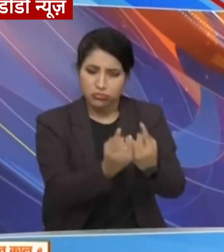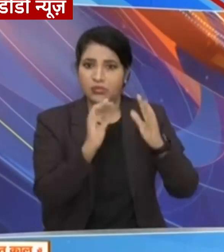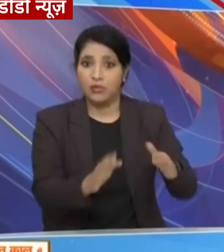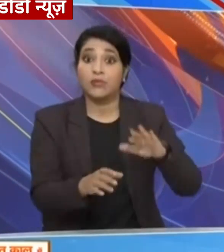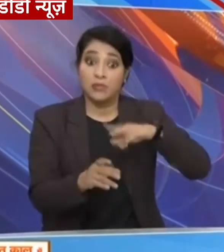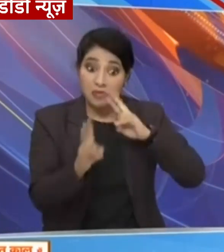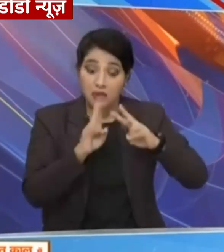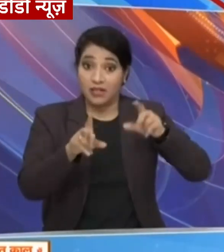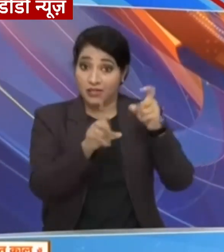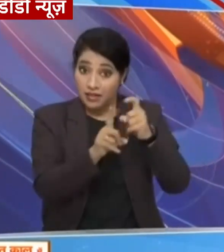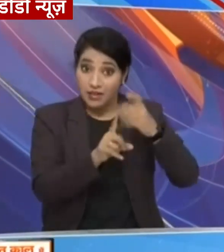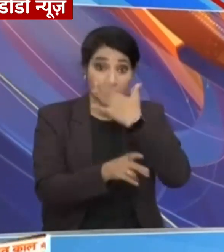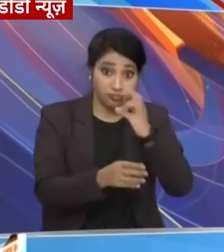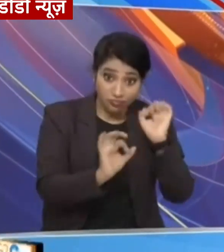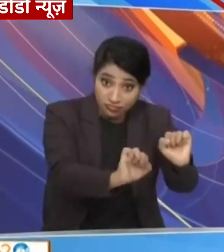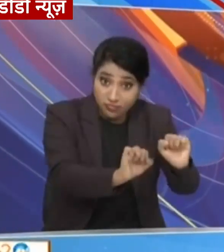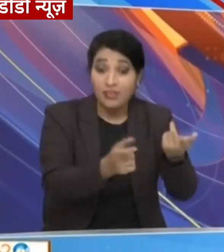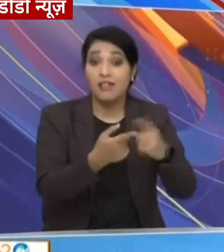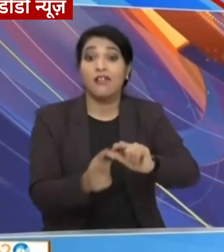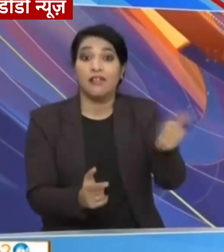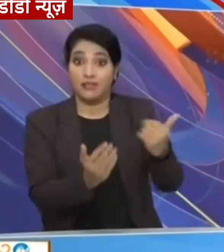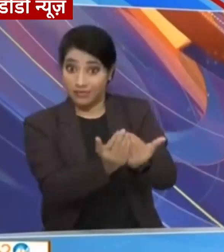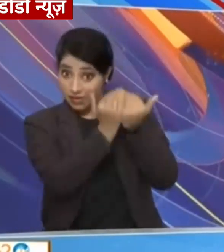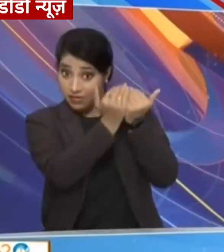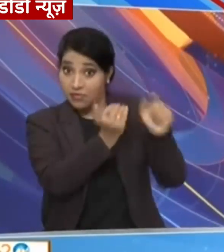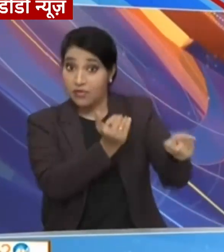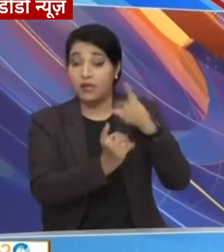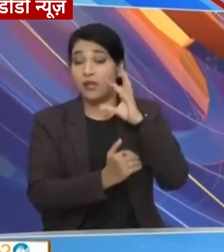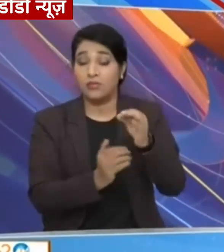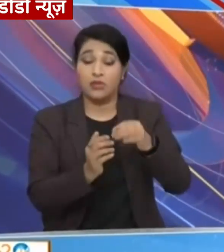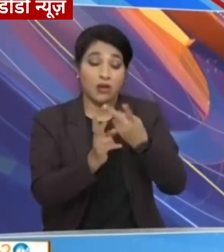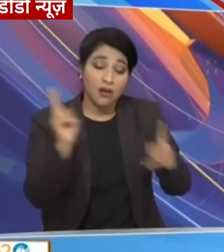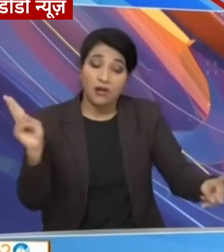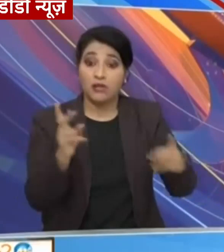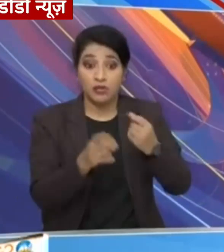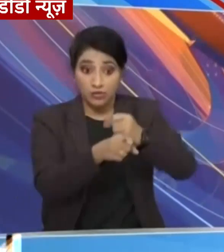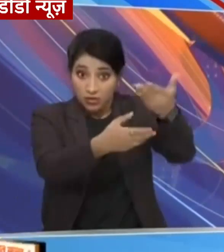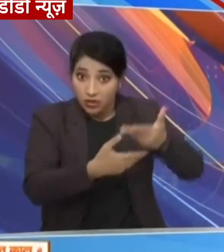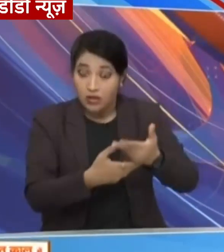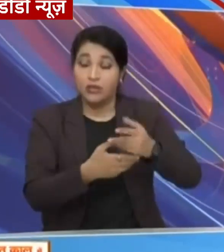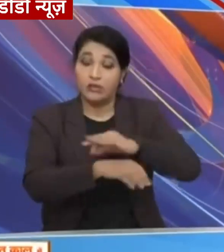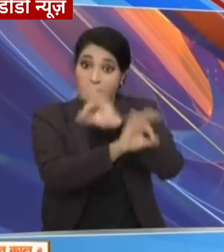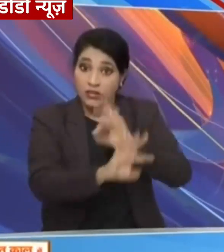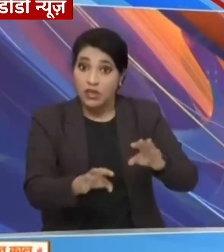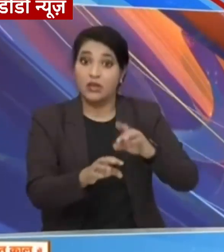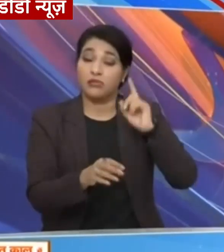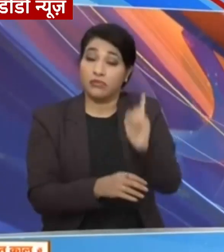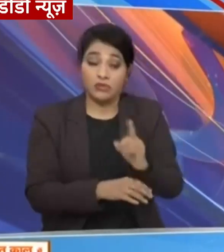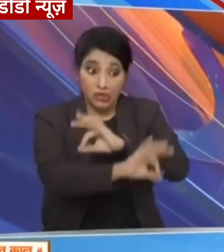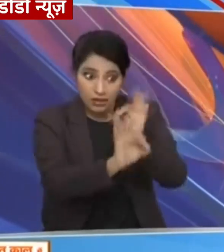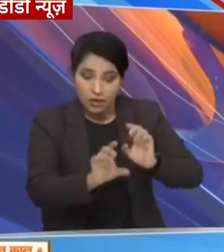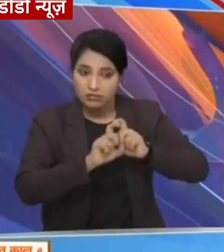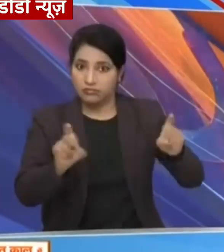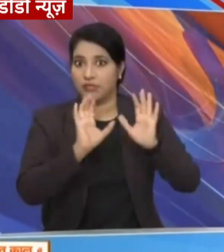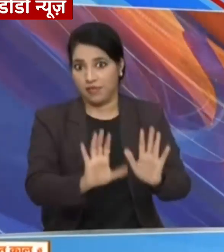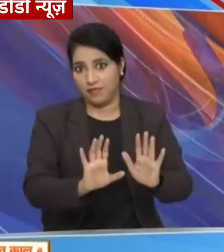चाहे बात दिल्ली के सौंदर्यकरण की हो या फिर सुरक्षा की, हर स्तर पर मेहमानों के स्वागत की अभूतपूर्व व्यवस्था